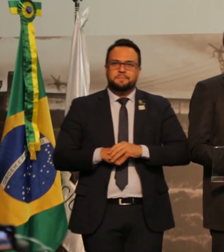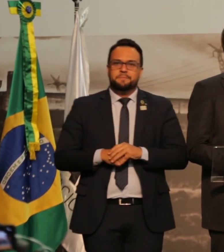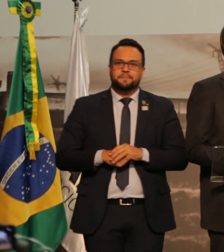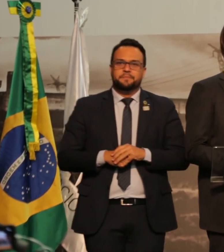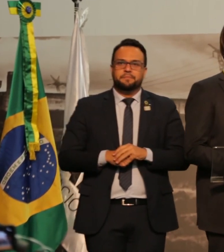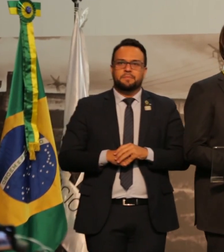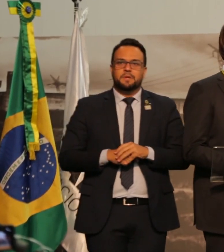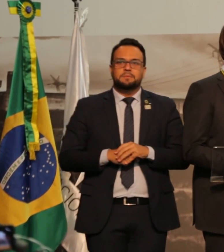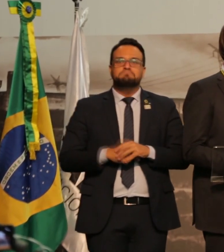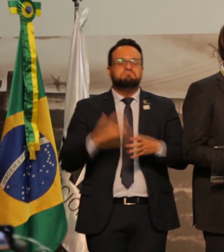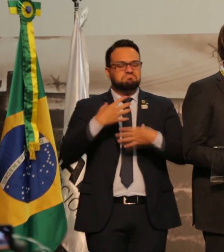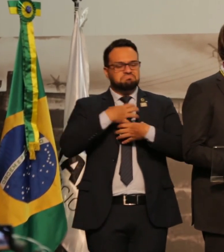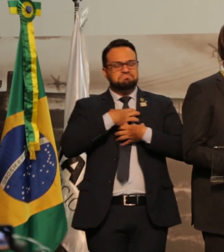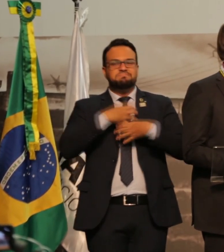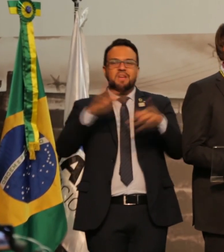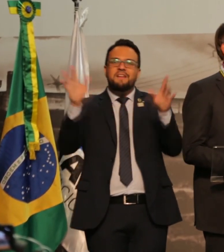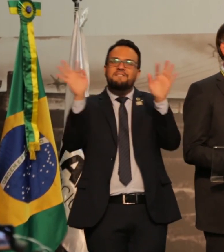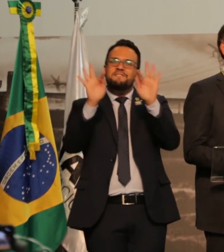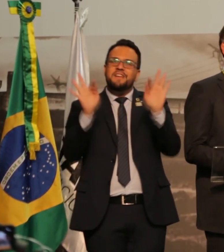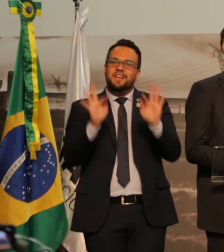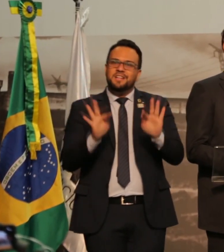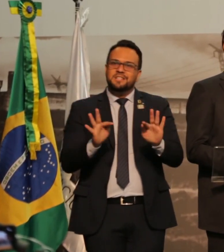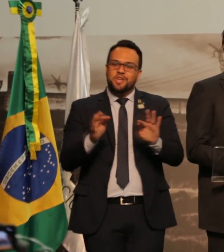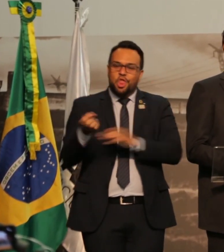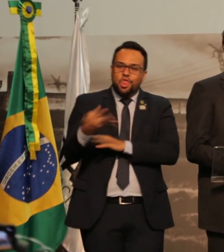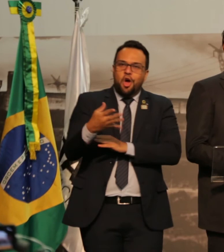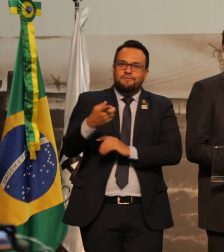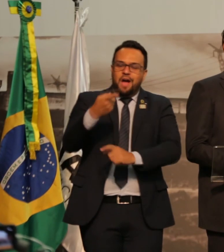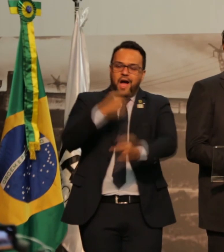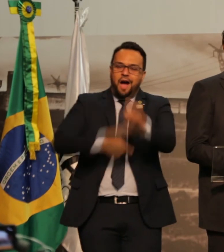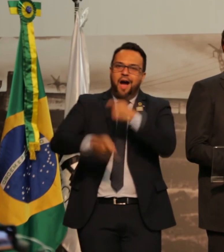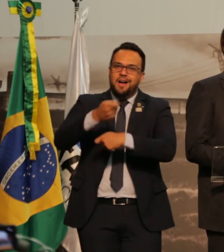é muito feliz com a nova administração da Itaipu.